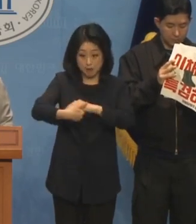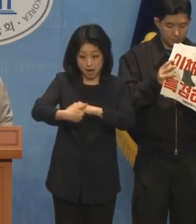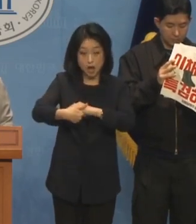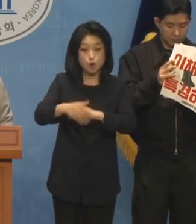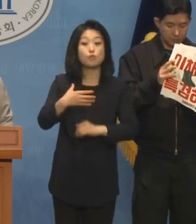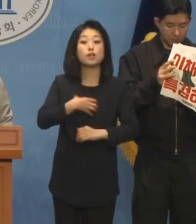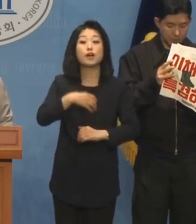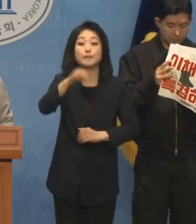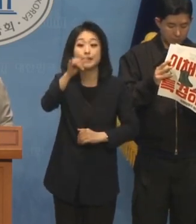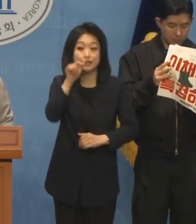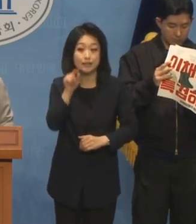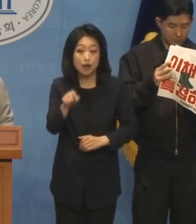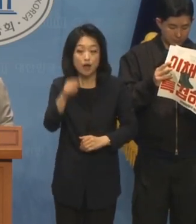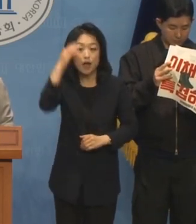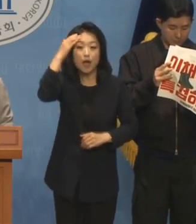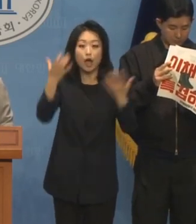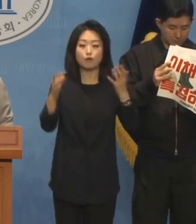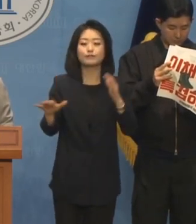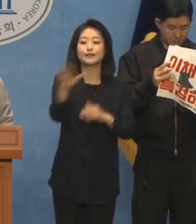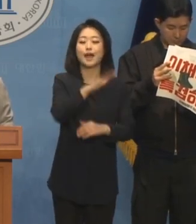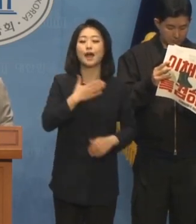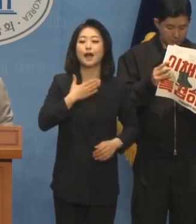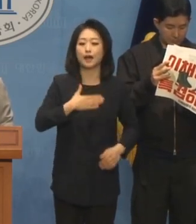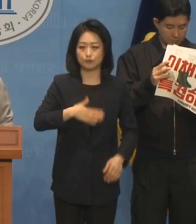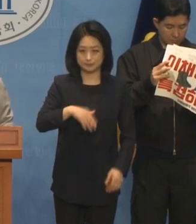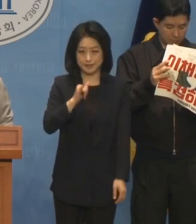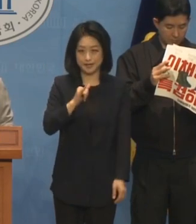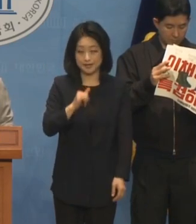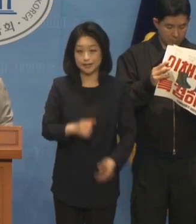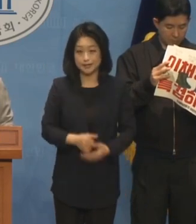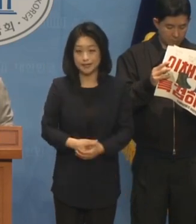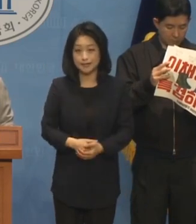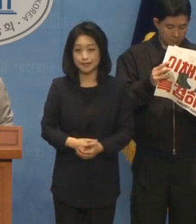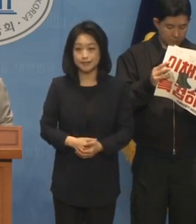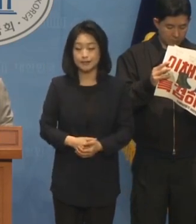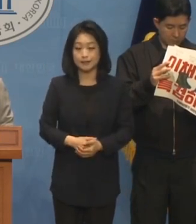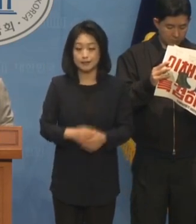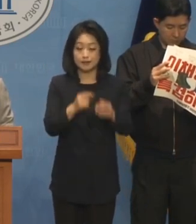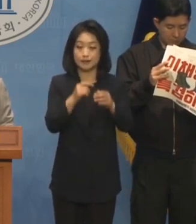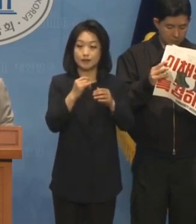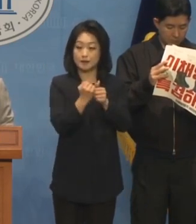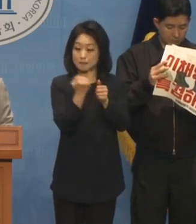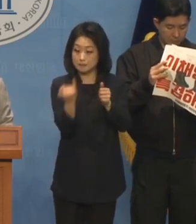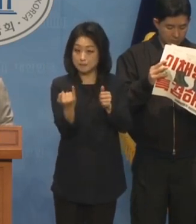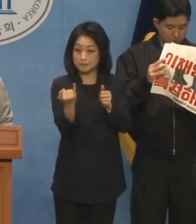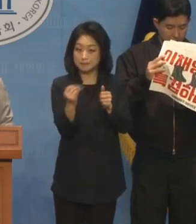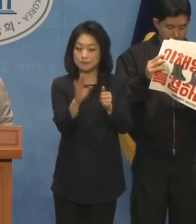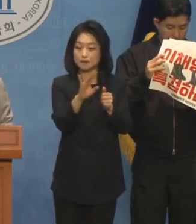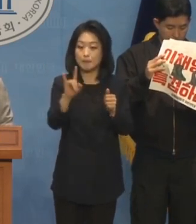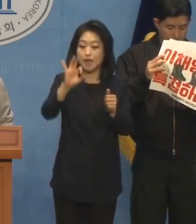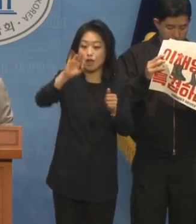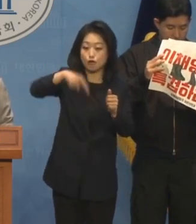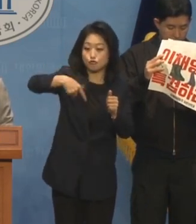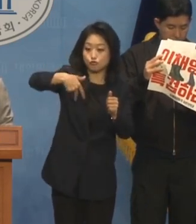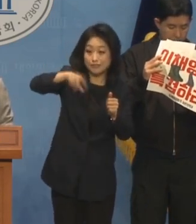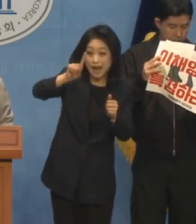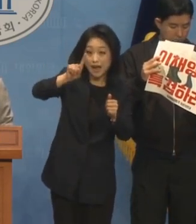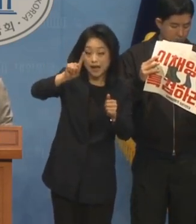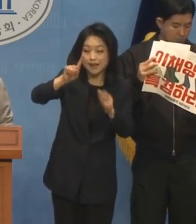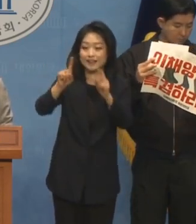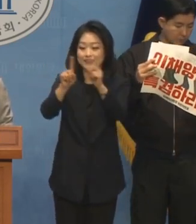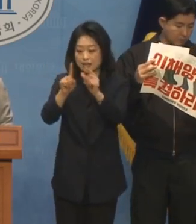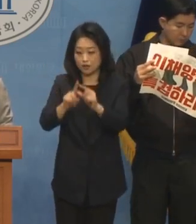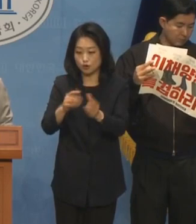있다라는게 대한민국의 오랜 사법 체계입니다 배우자라는 용어가 일곱 번 등장합니다